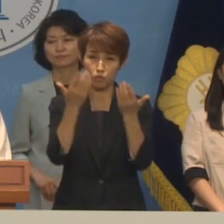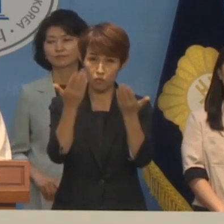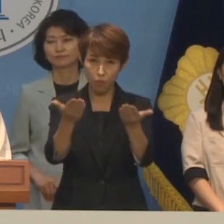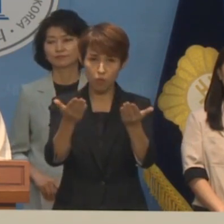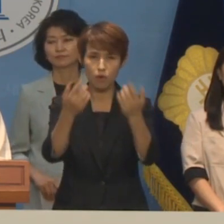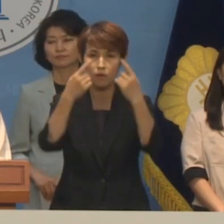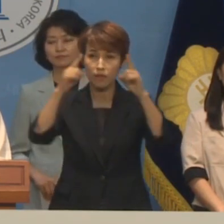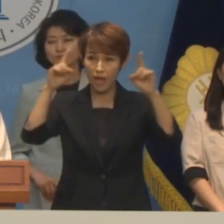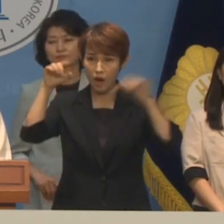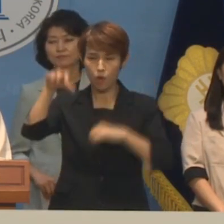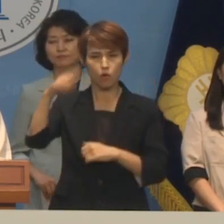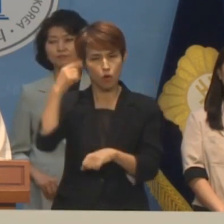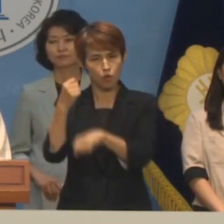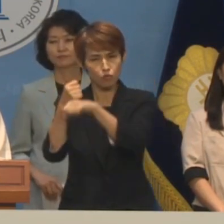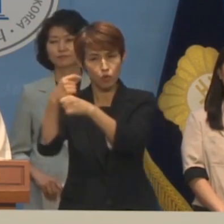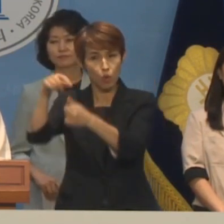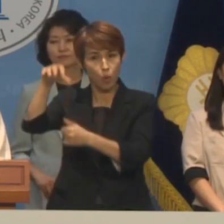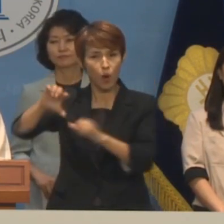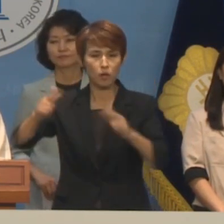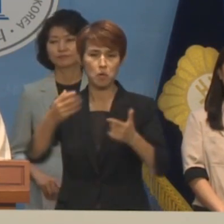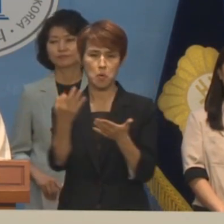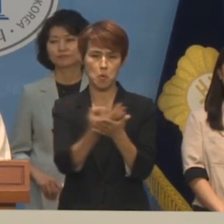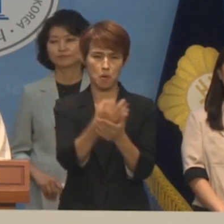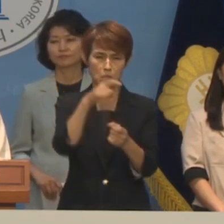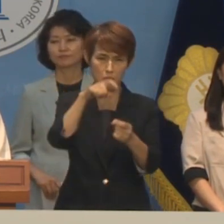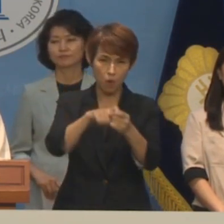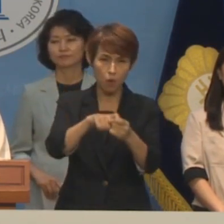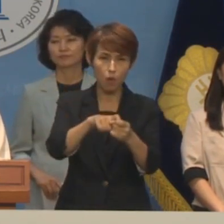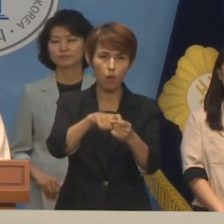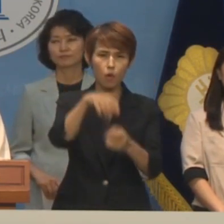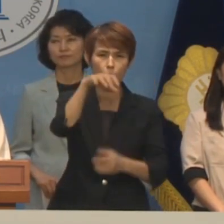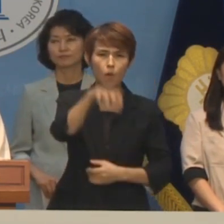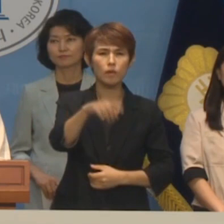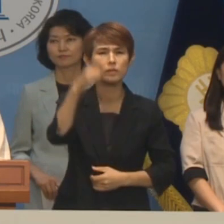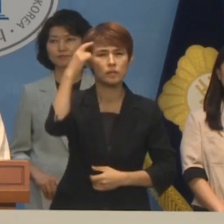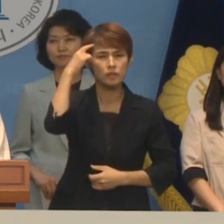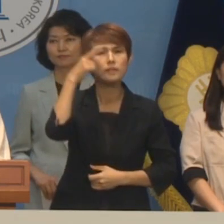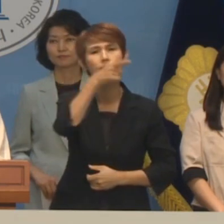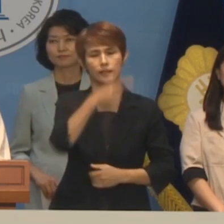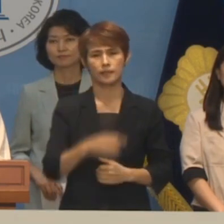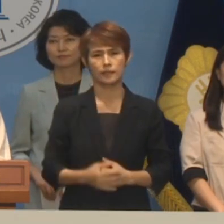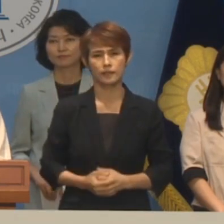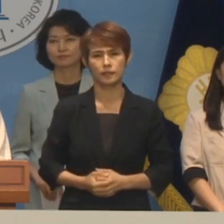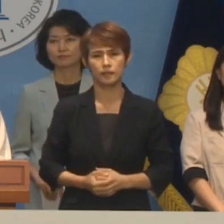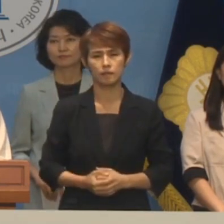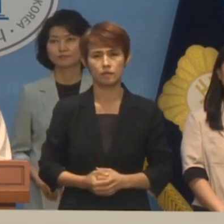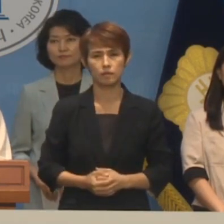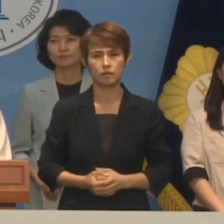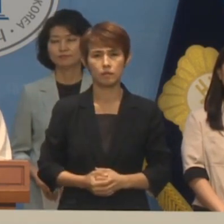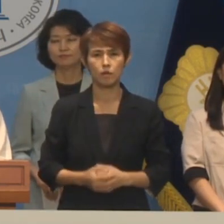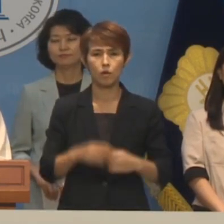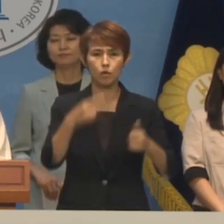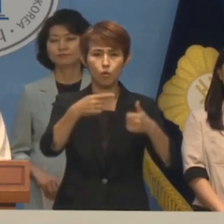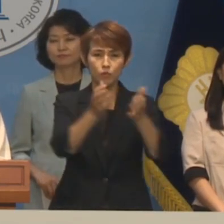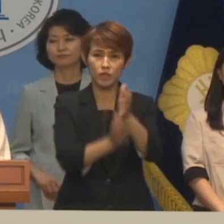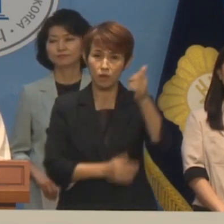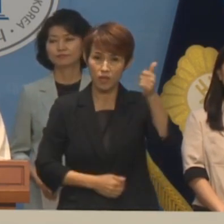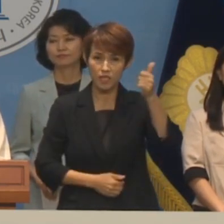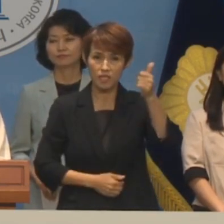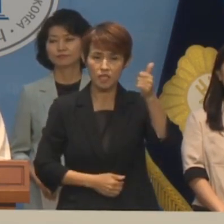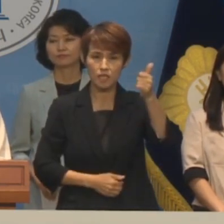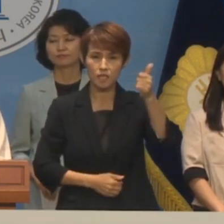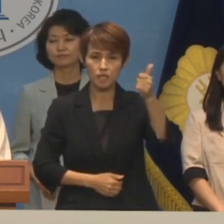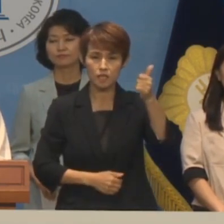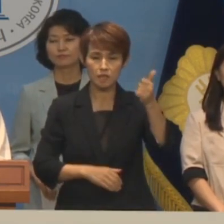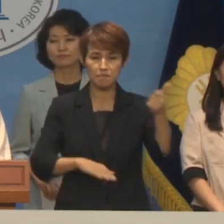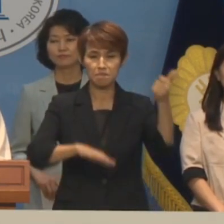대학을 연구와 교육 아닌 이익 추구의 장으로 전락시키고 있다. 이주호 교육부 장관이